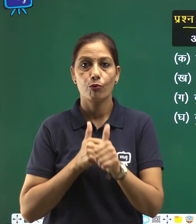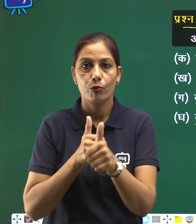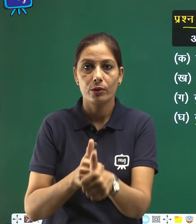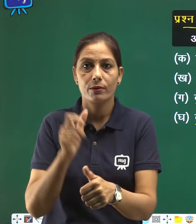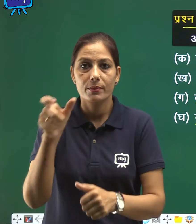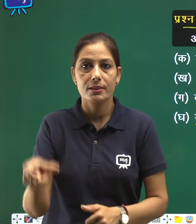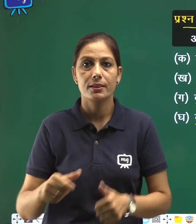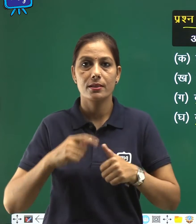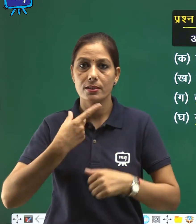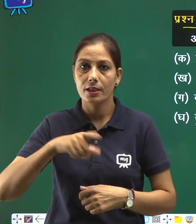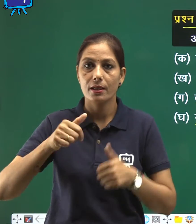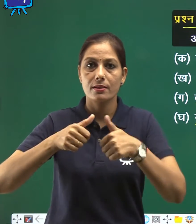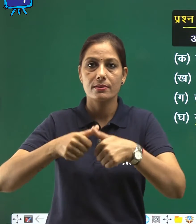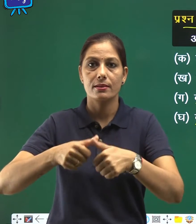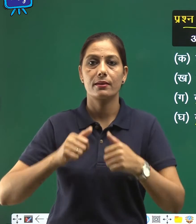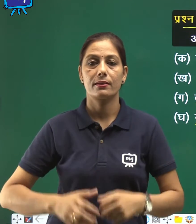सही उत्तर है